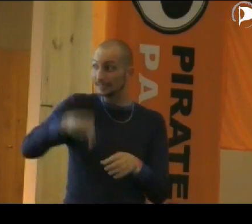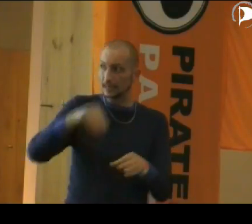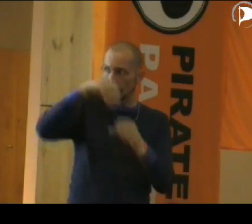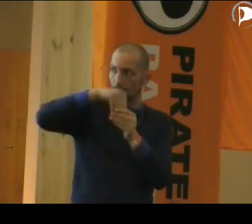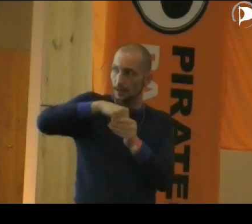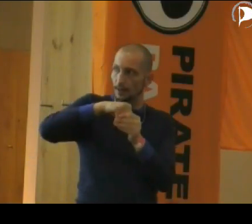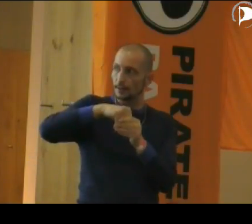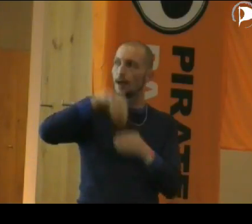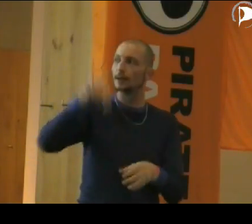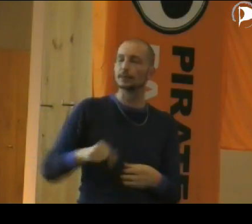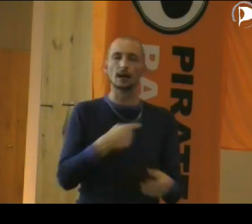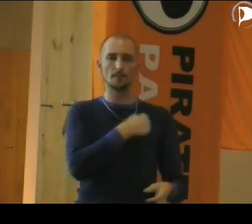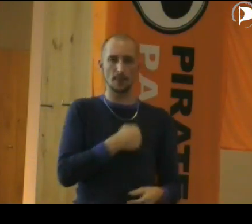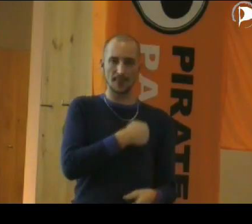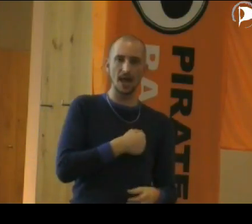köpfe rein polarisieren